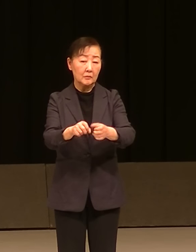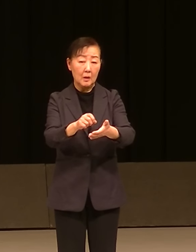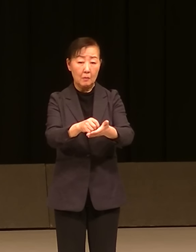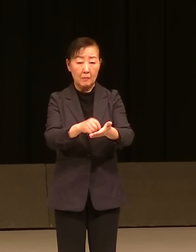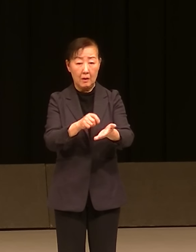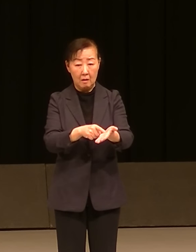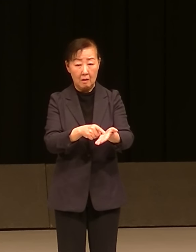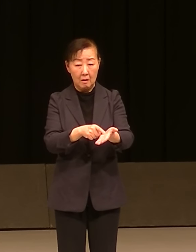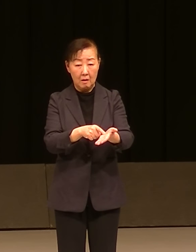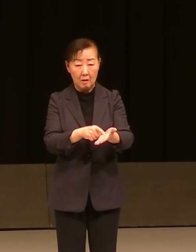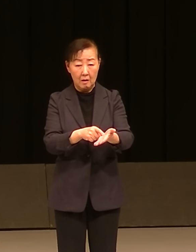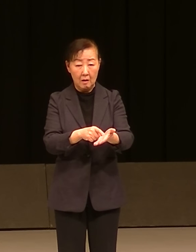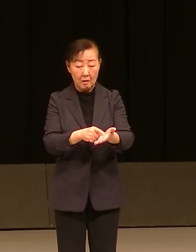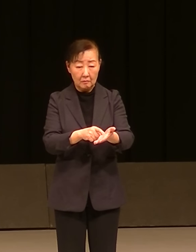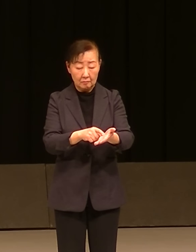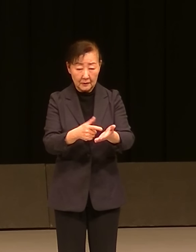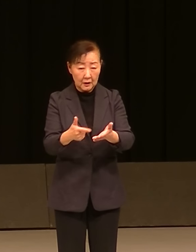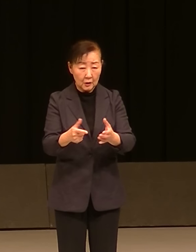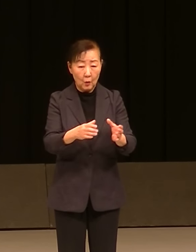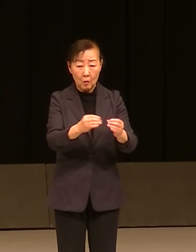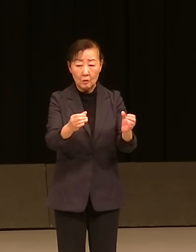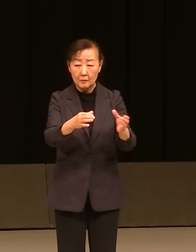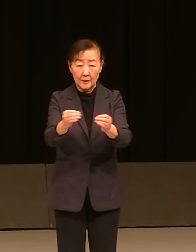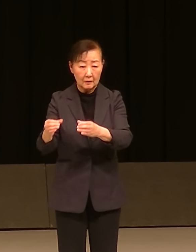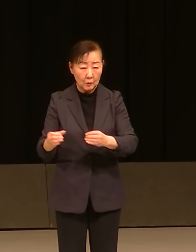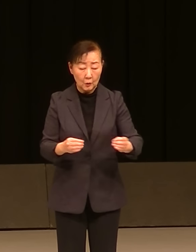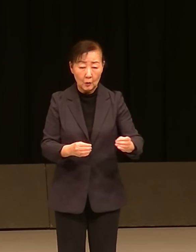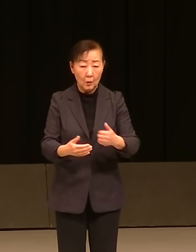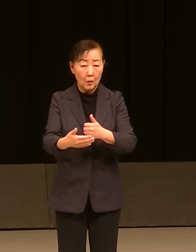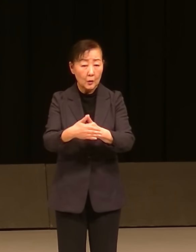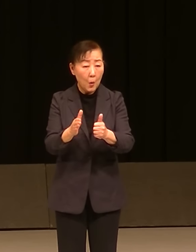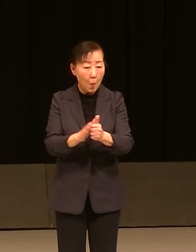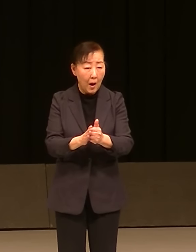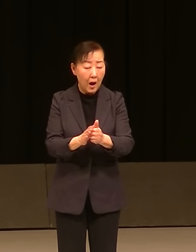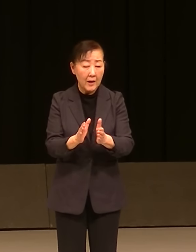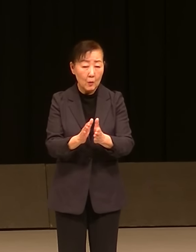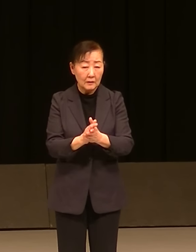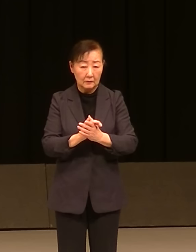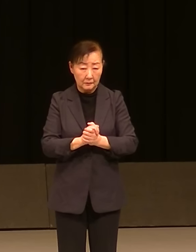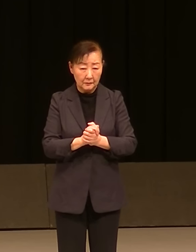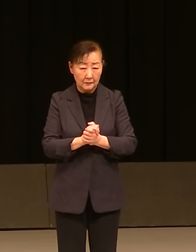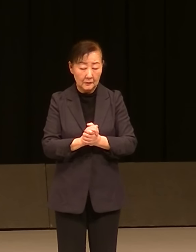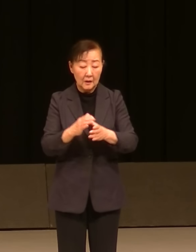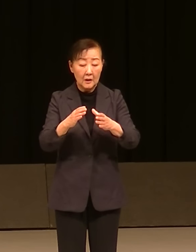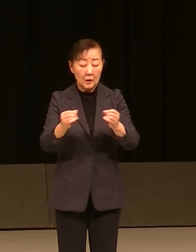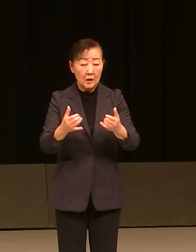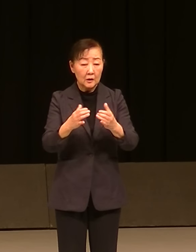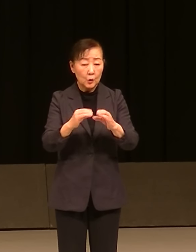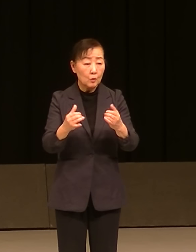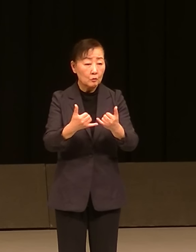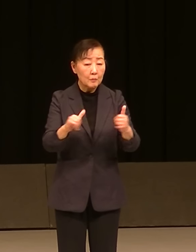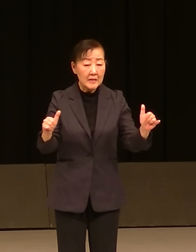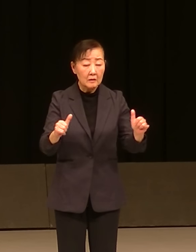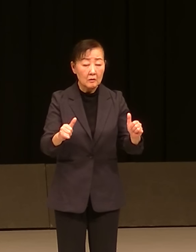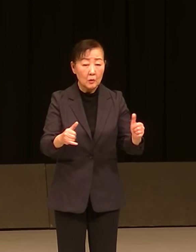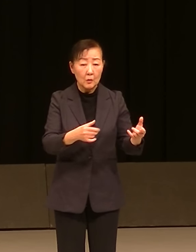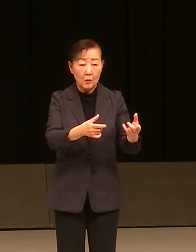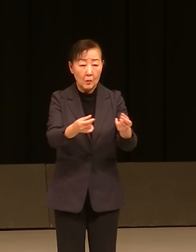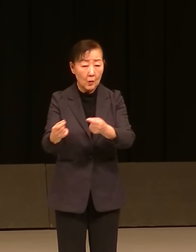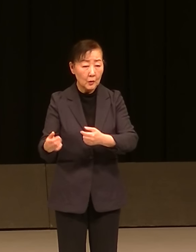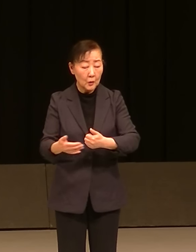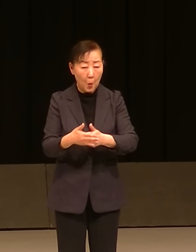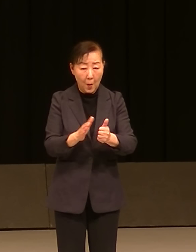。諸国民との共和、協力してありますということですが、この諸国民との共和が成果